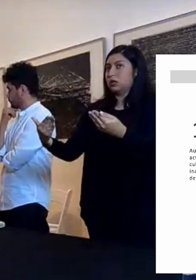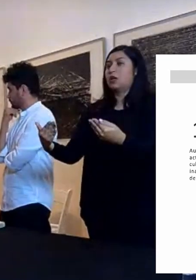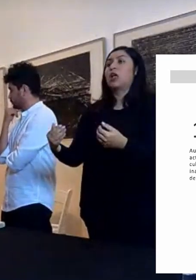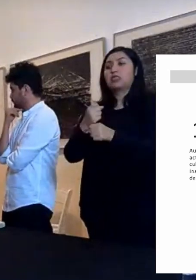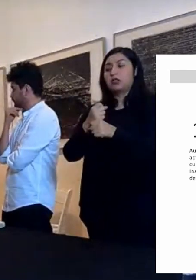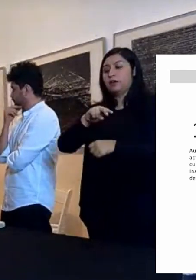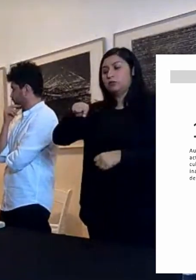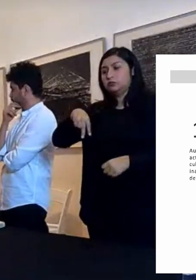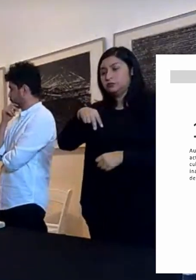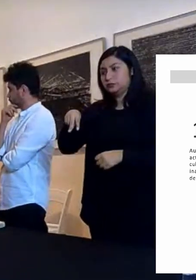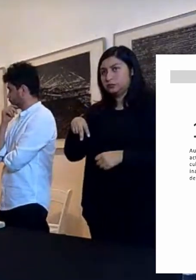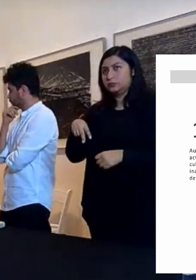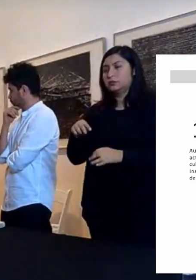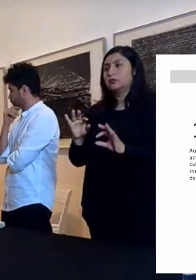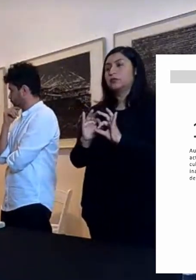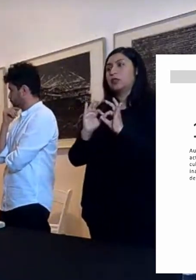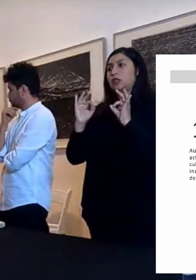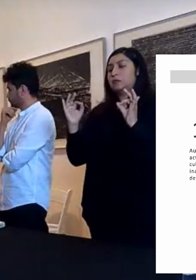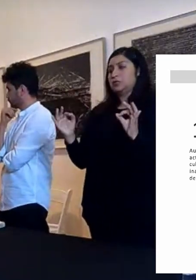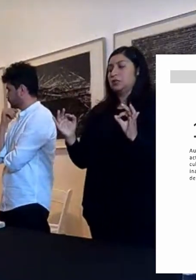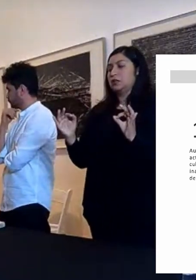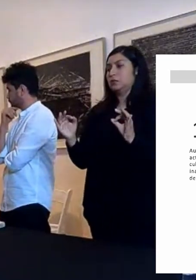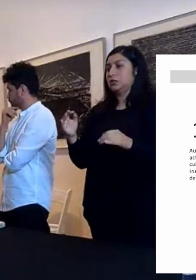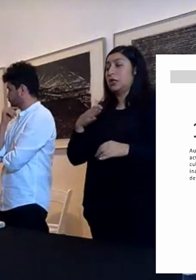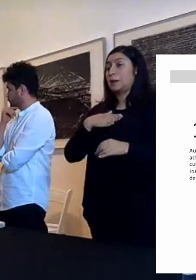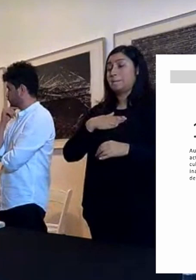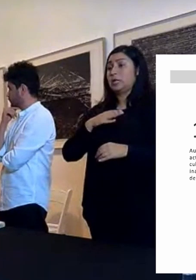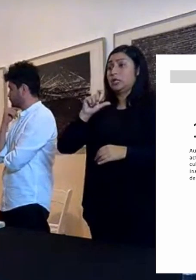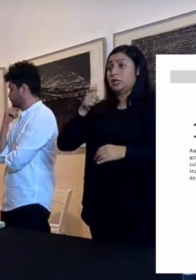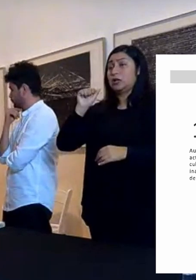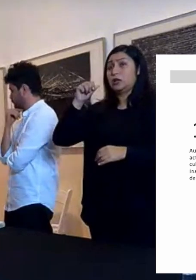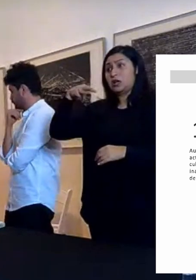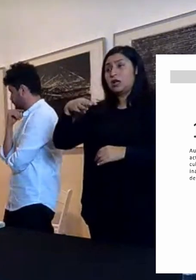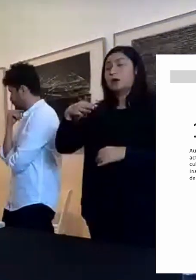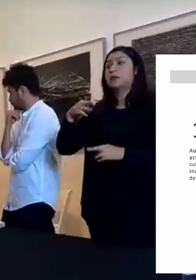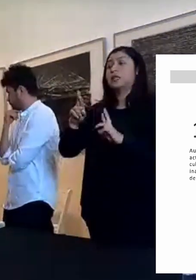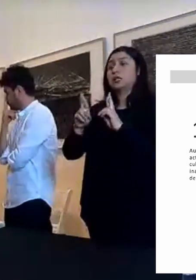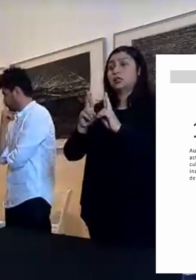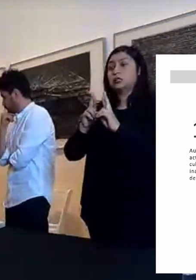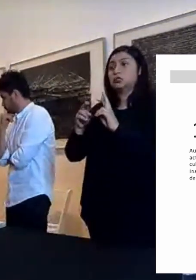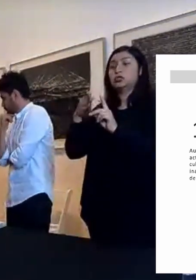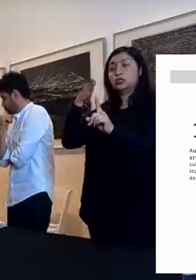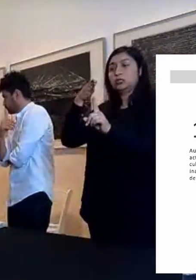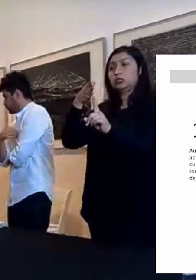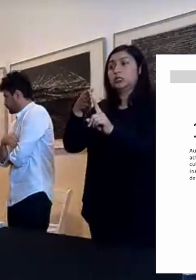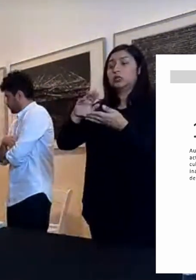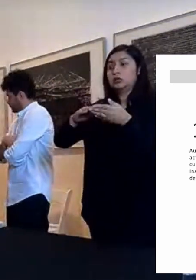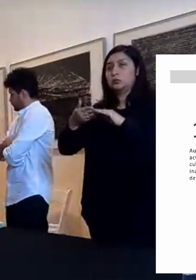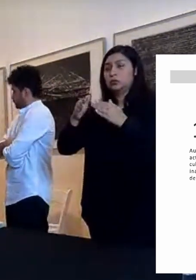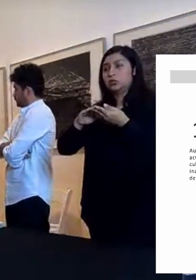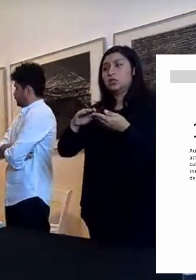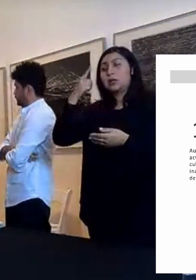hacemos. Particularmente con lo que me toca a mí, del GAM, hemos siempre tenido una relación súper directa con las comunidades, pero no deja de ser